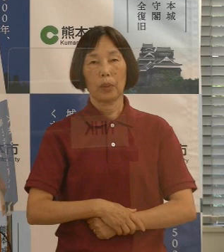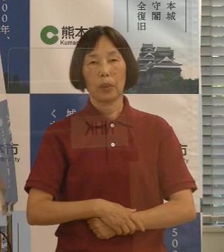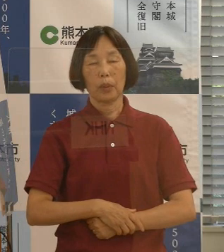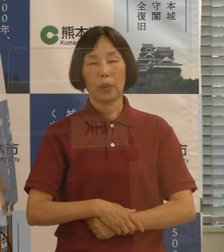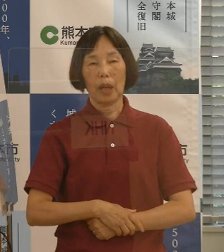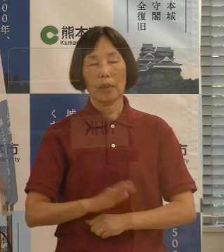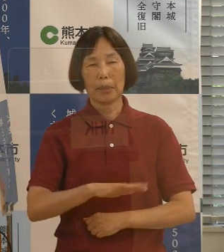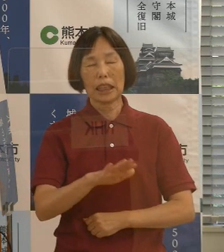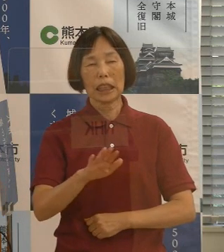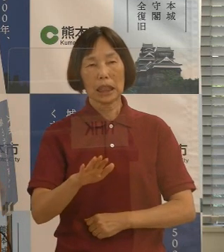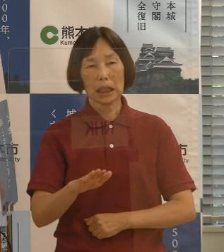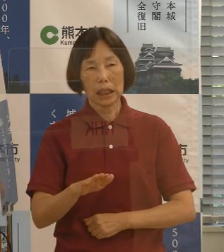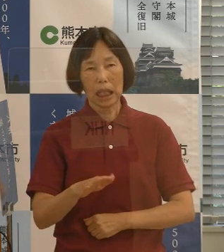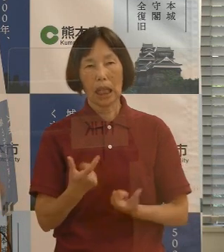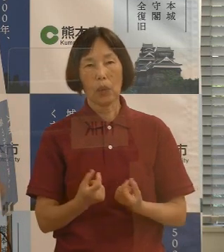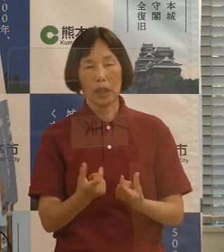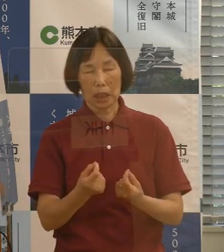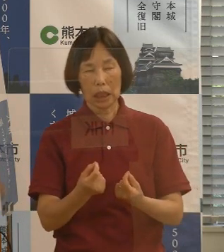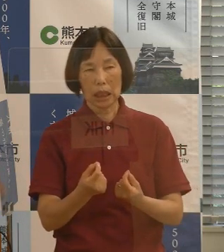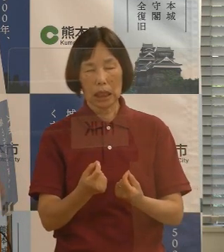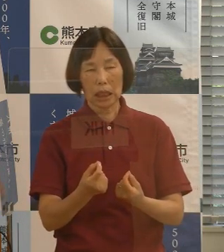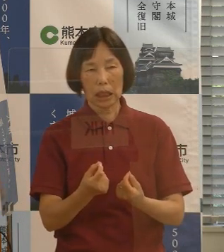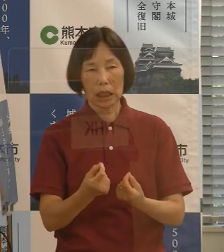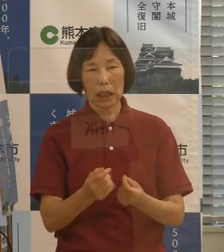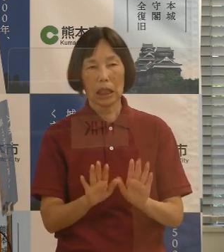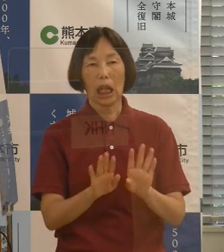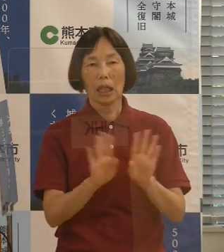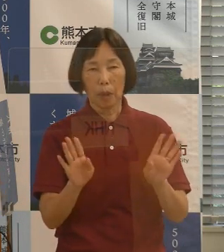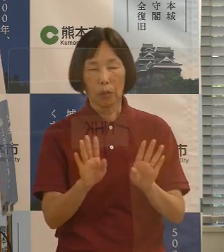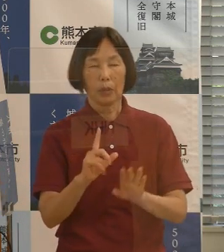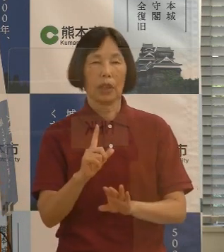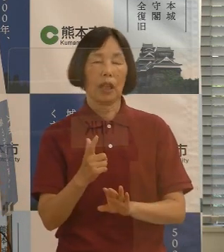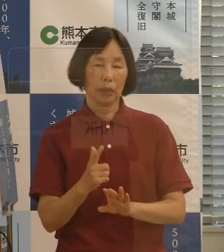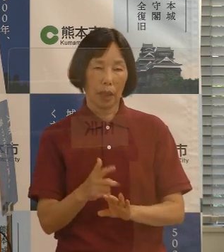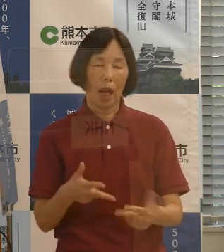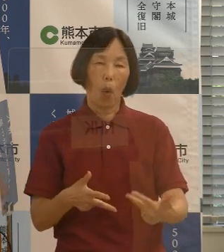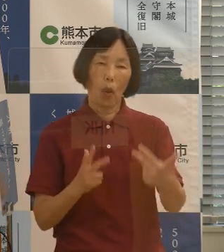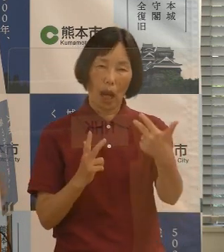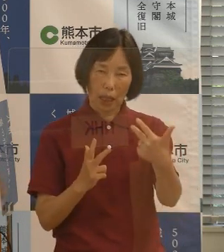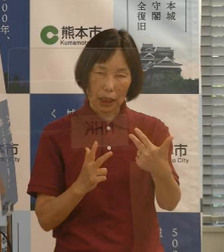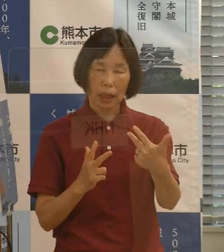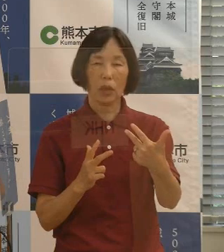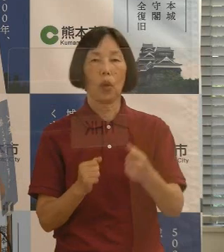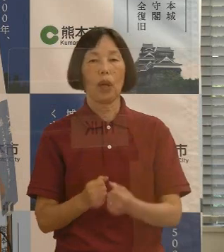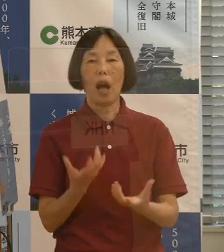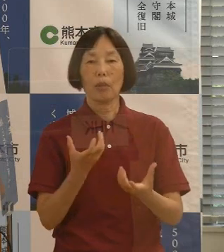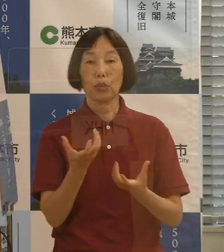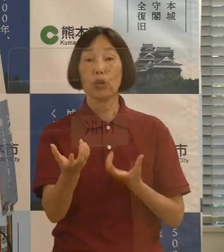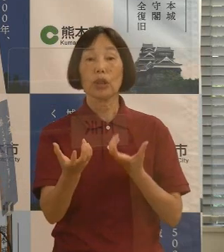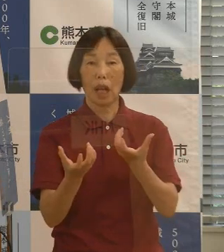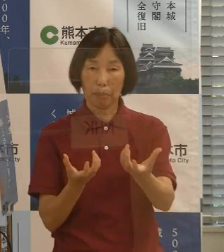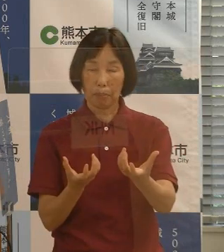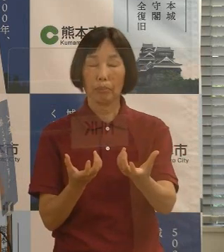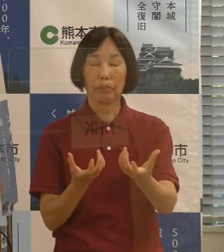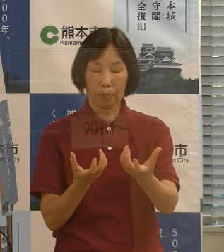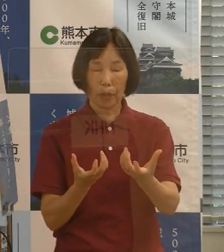斉にというよりもまずそういう分散であるとか、オンラインでできるところはオンラインでやるとかということをいろいろ、まあ、